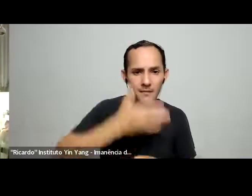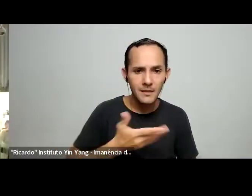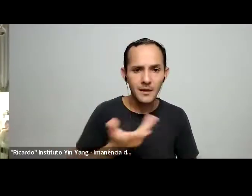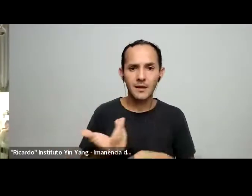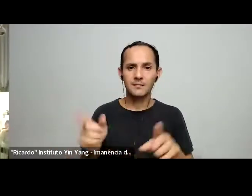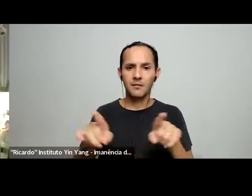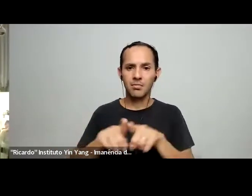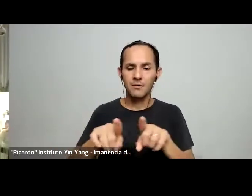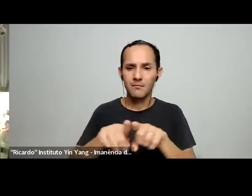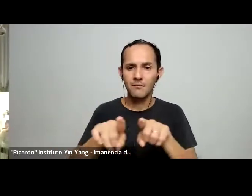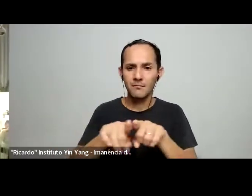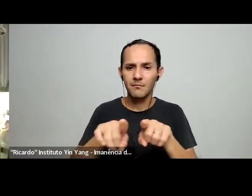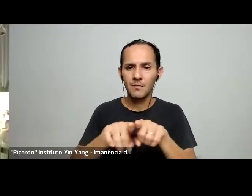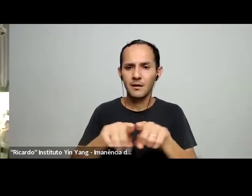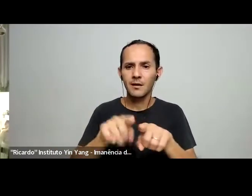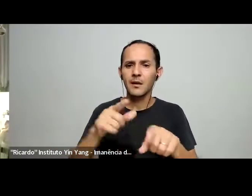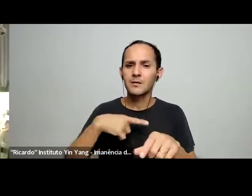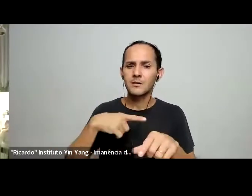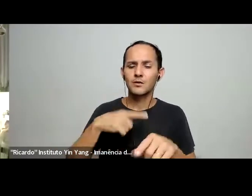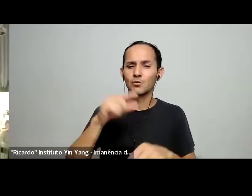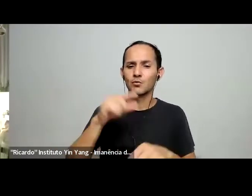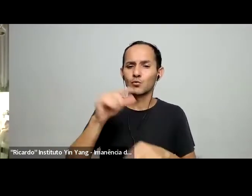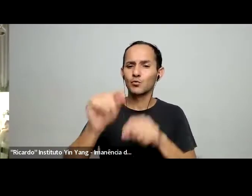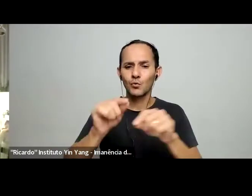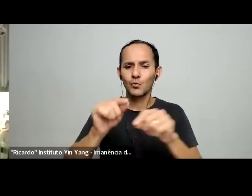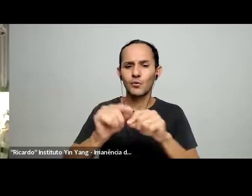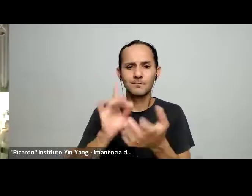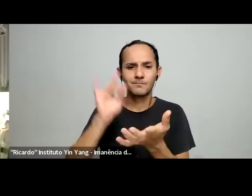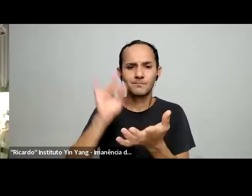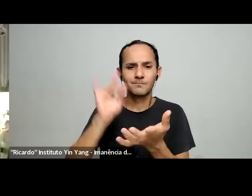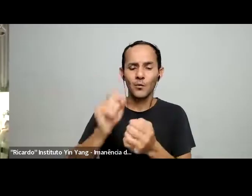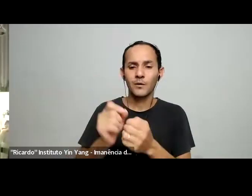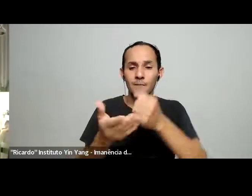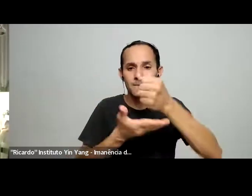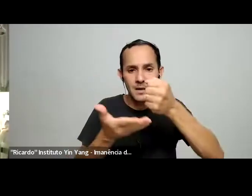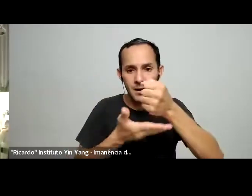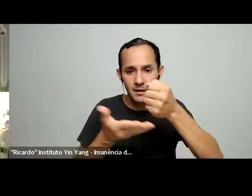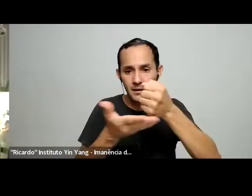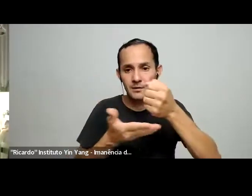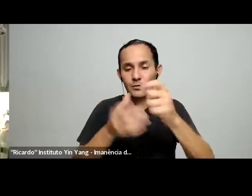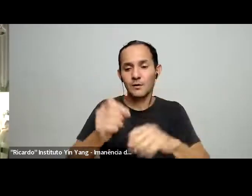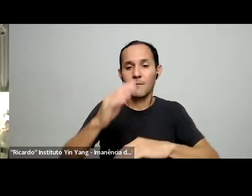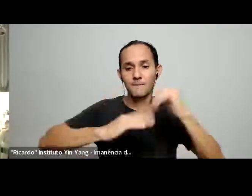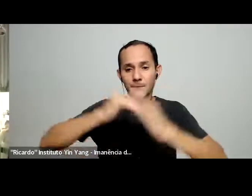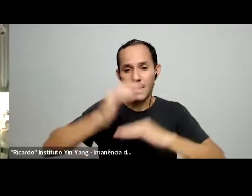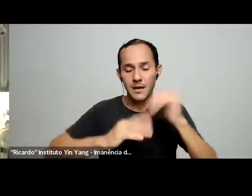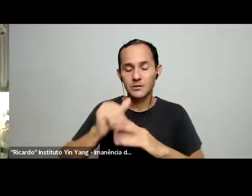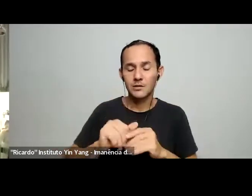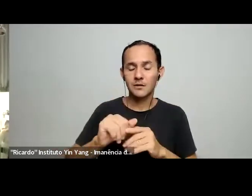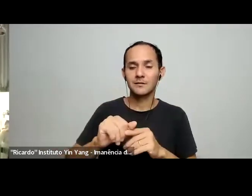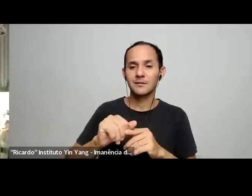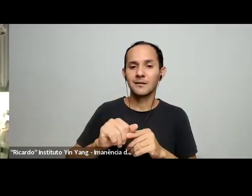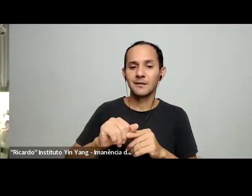onde ficava realmente formalizada o fundamento das práticas integrativas